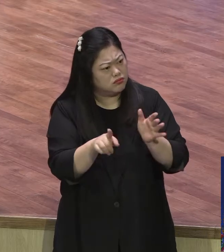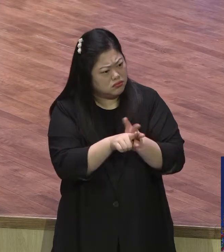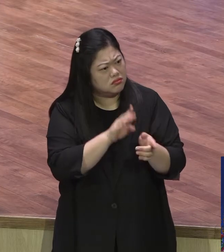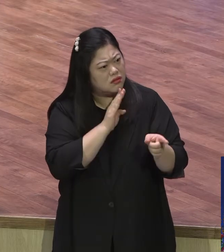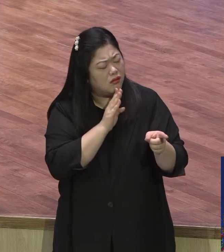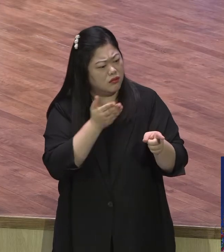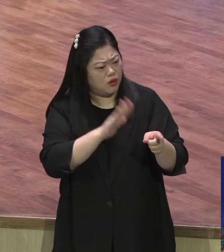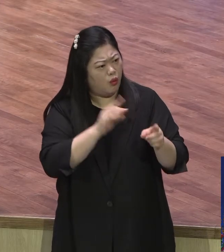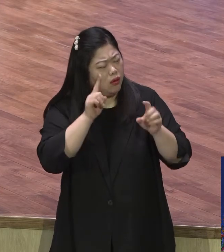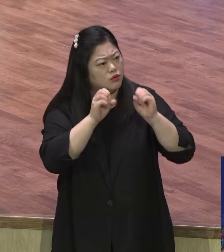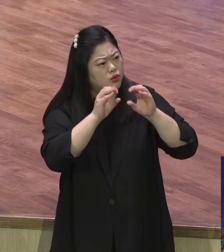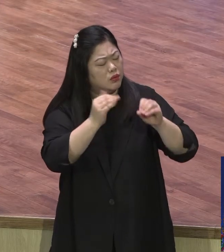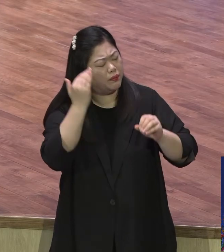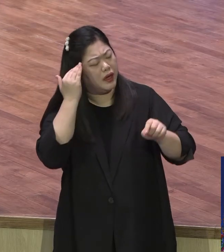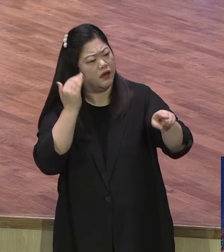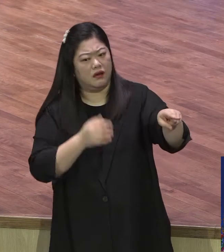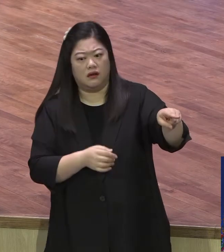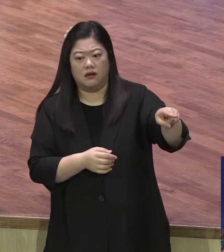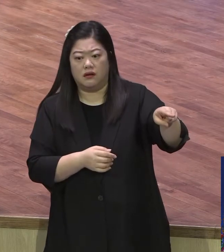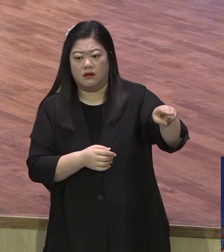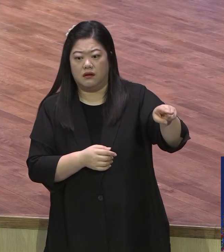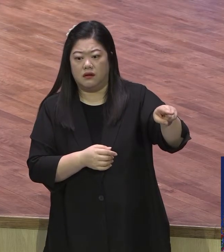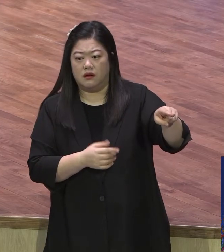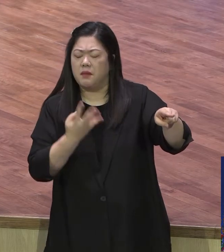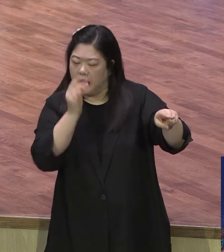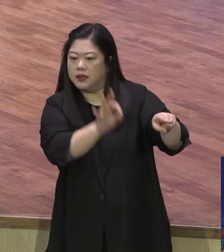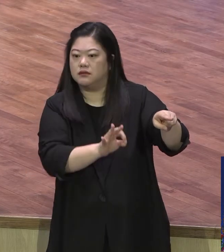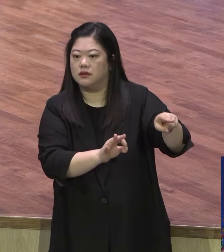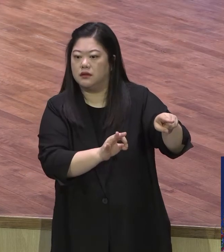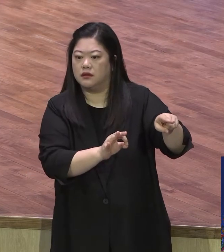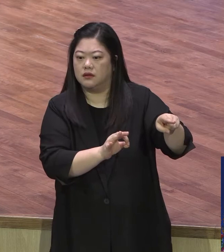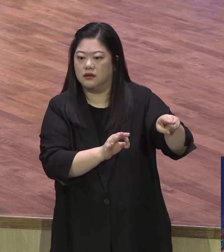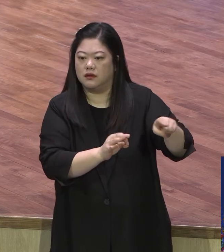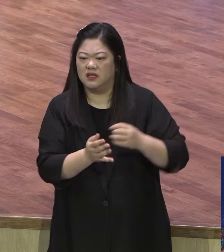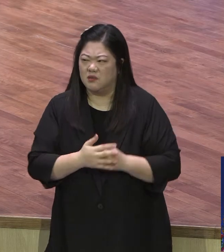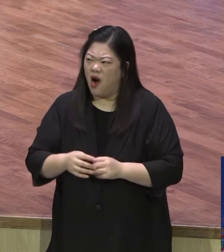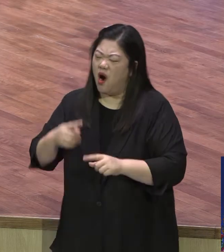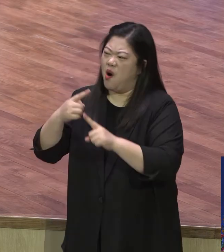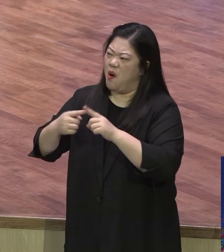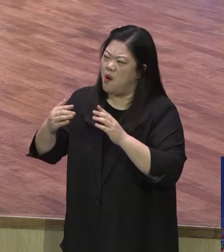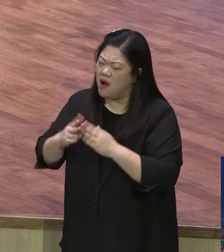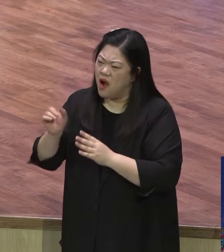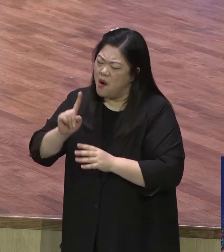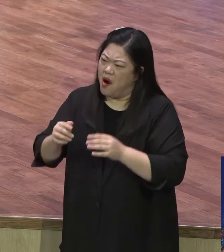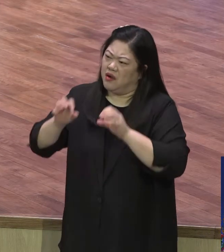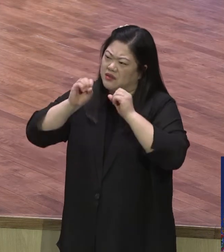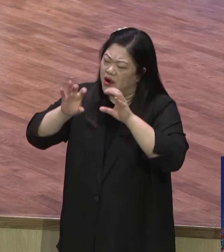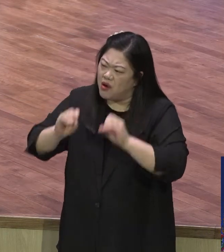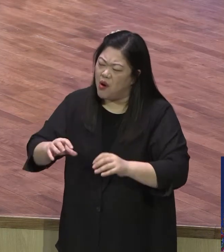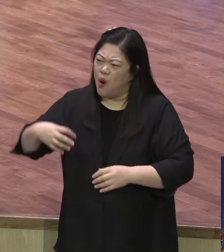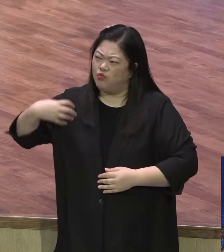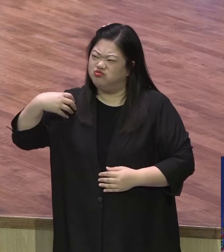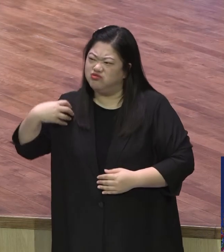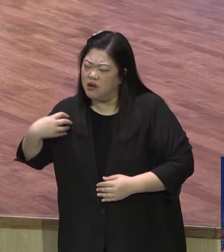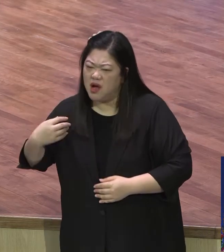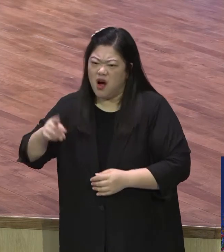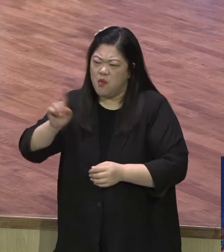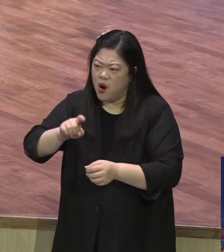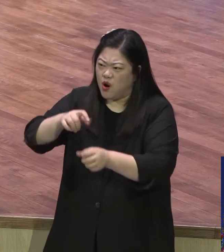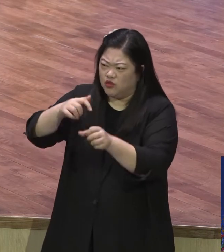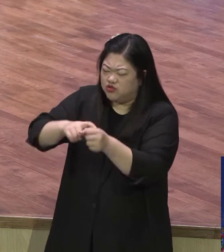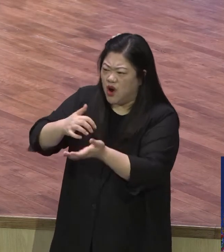성교를 방해한다는 게 아니라 반대한다는 게 아니라 전도하면 교회가 부담스럽게 목표 진행